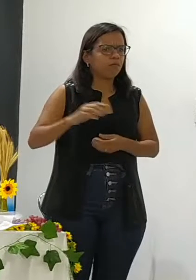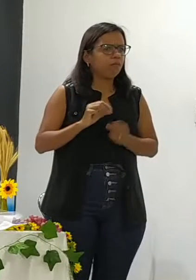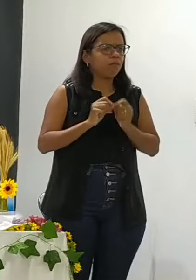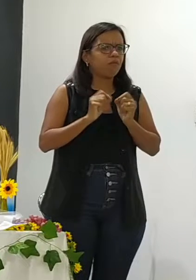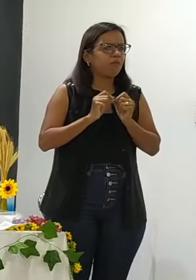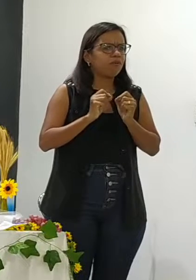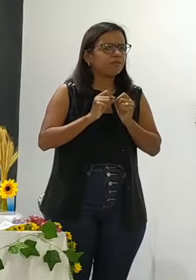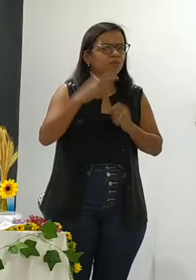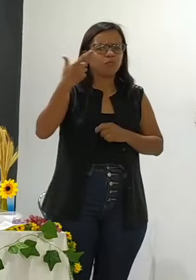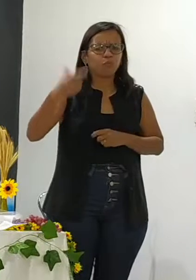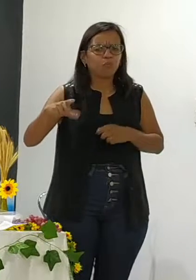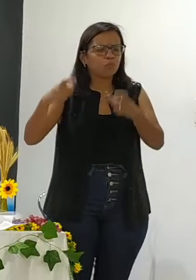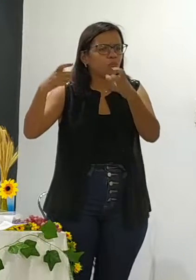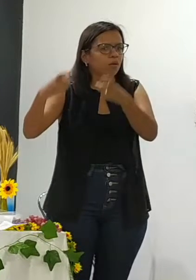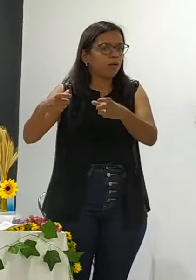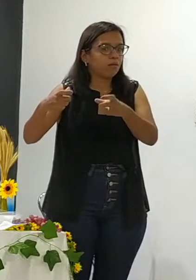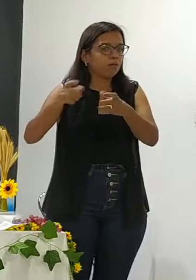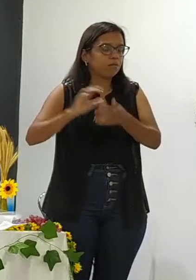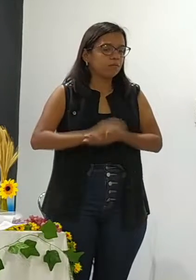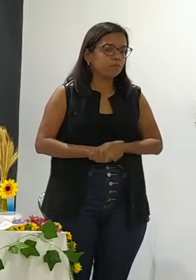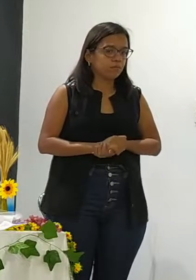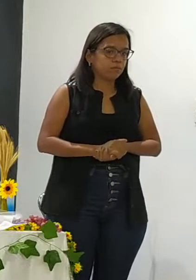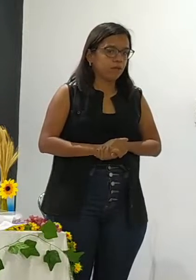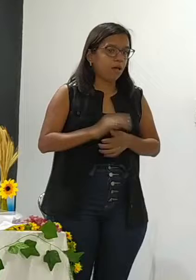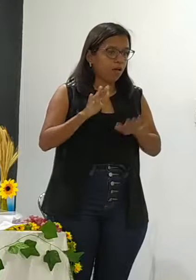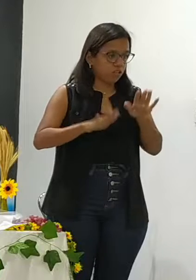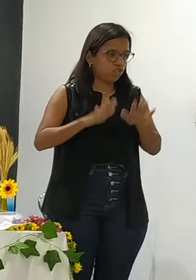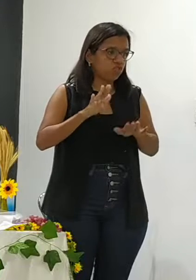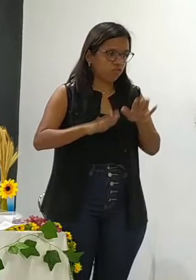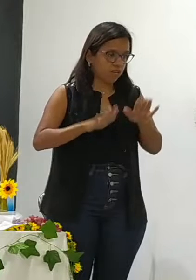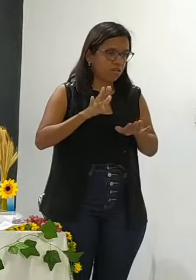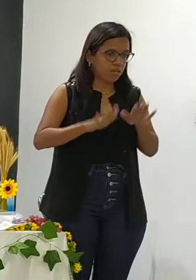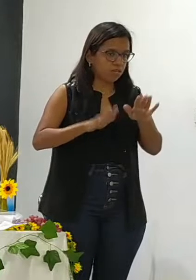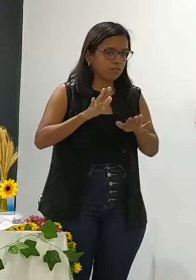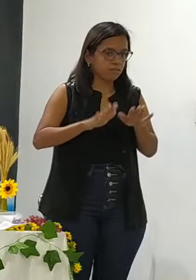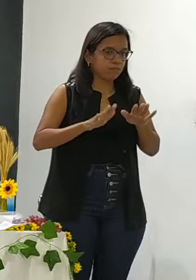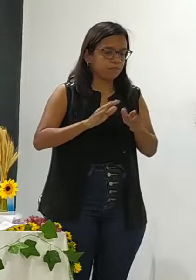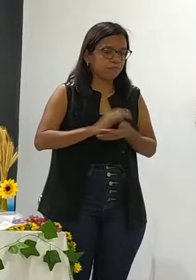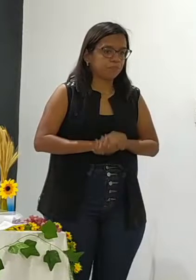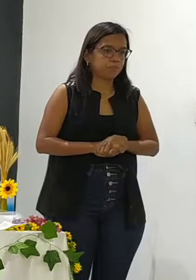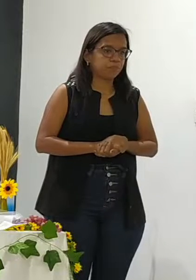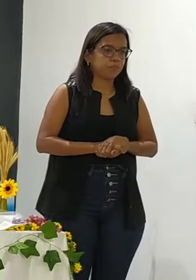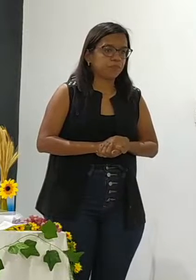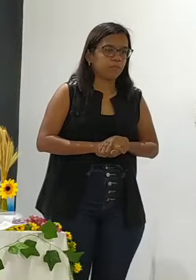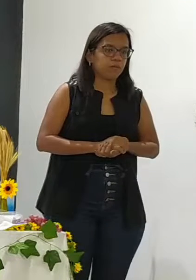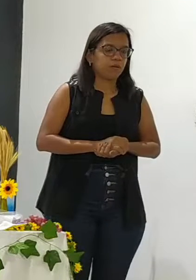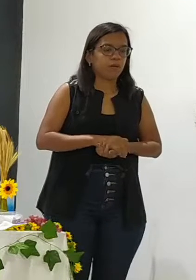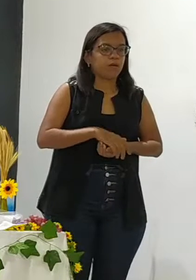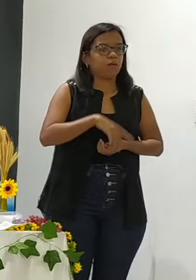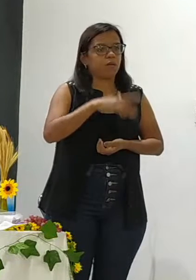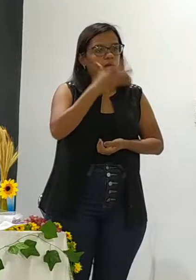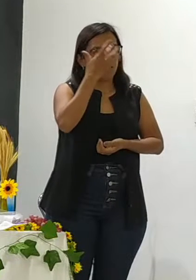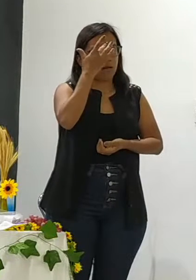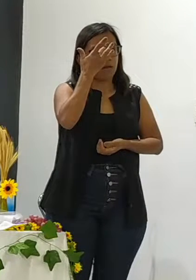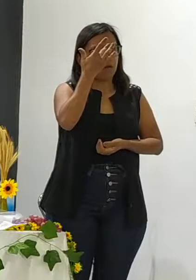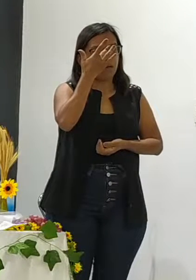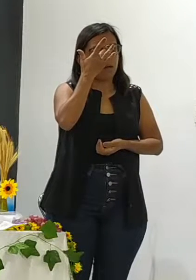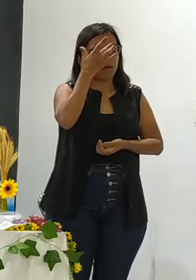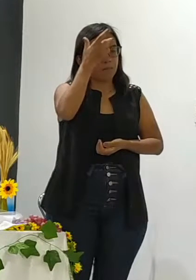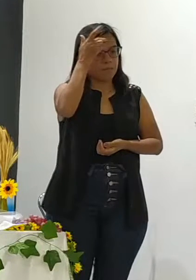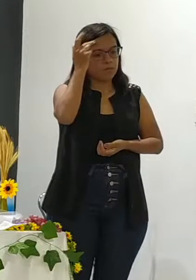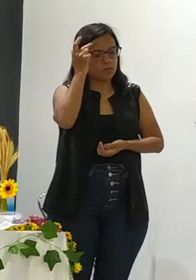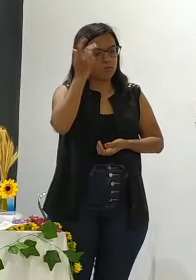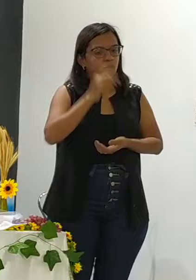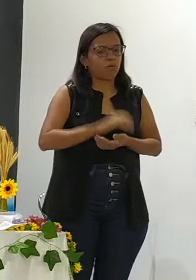fazer em Moabe? Mas sabe quem é? Às vezes você vê um mensageiro, ele critica muito a